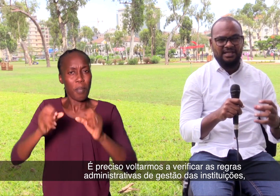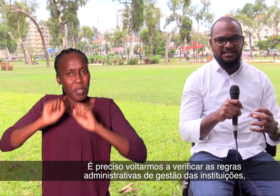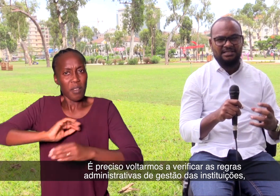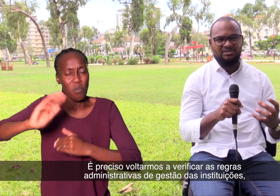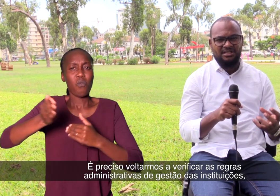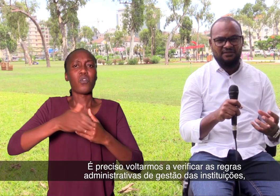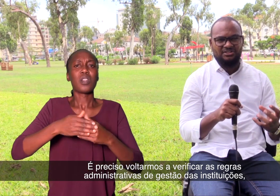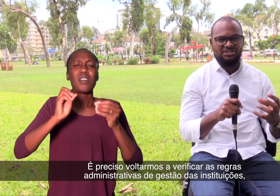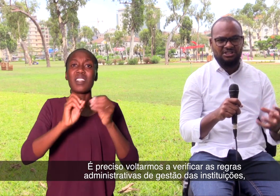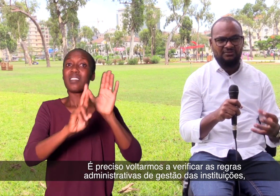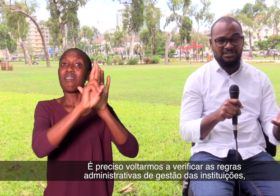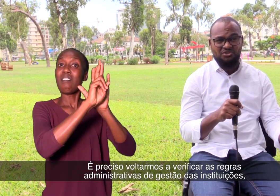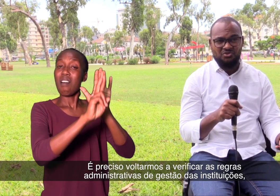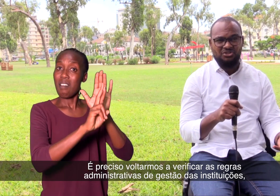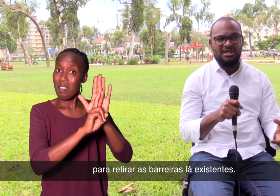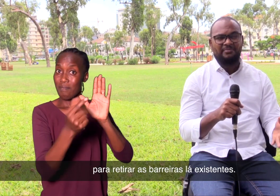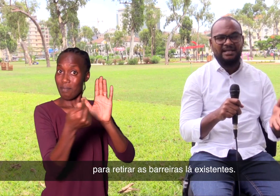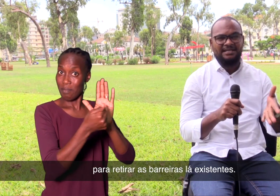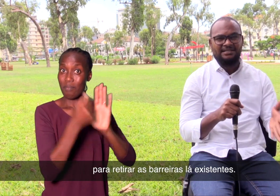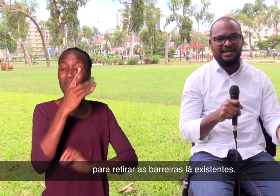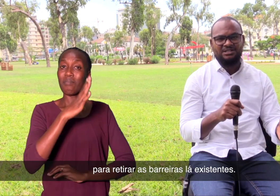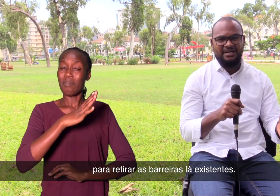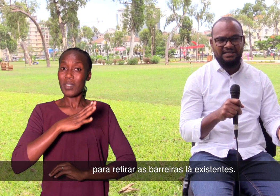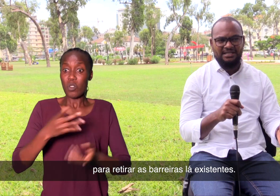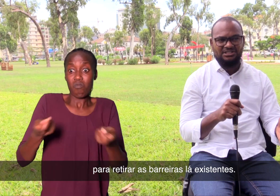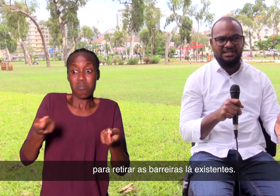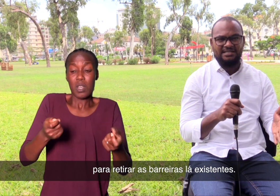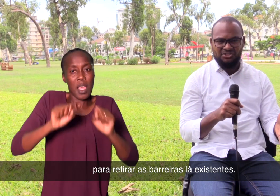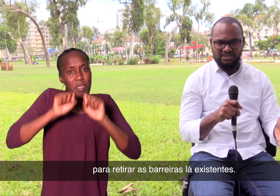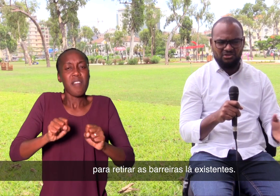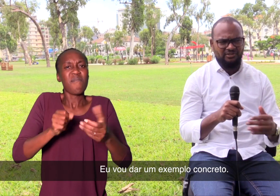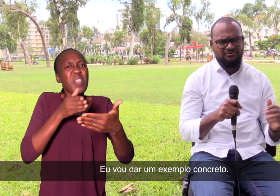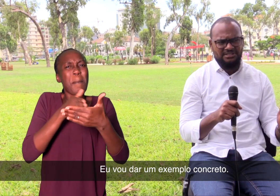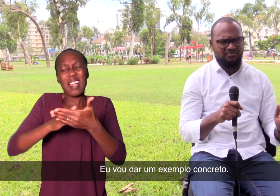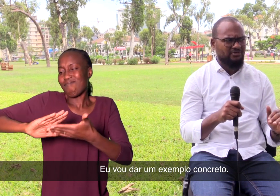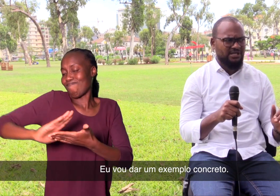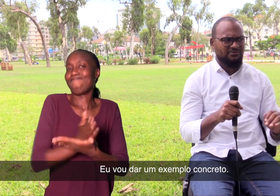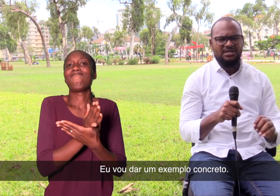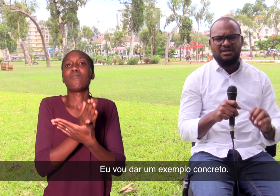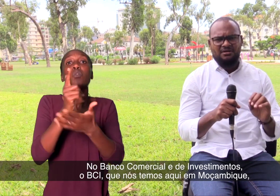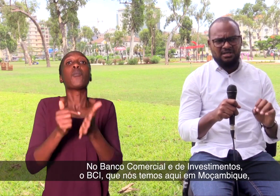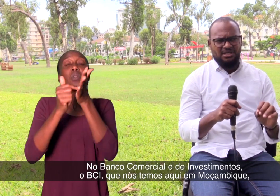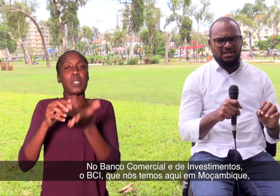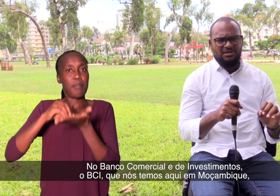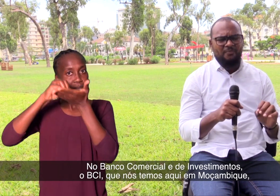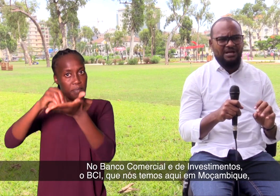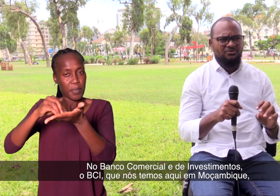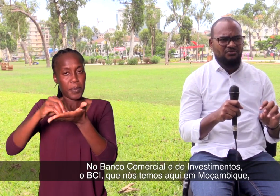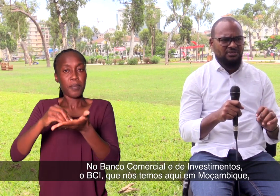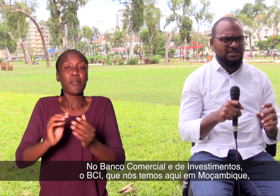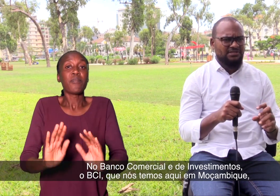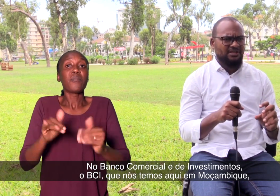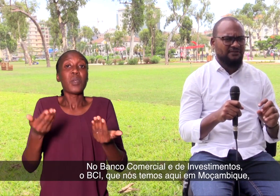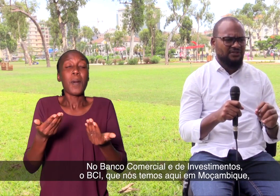as regras administrativas de gestão das instituições para retirar as barreiras lá existentes. Eu vou dar um exemplo concreto. No